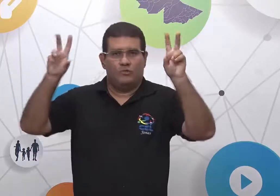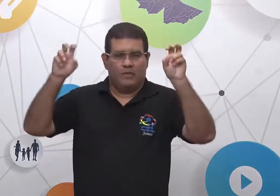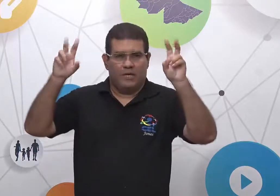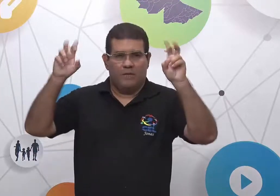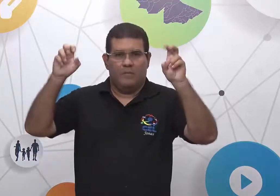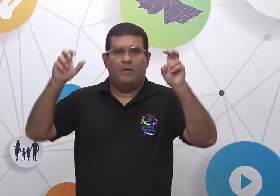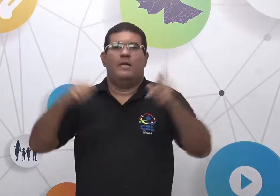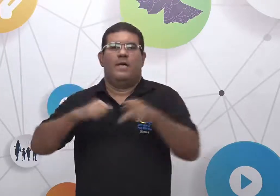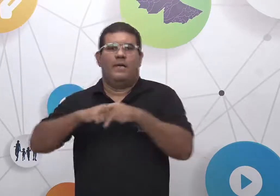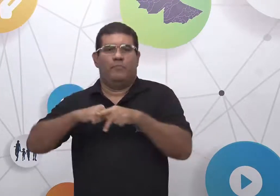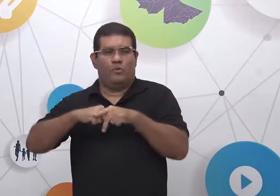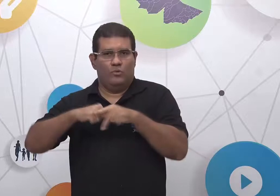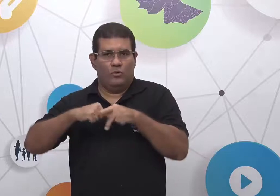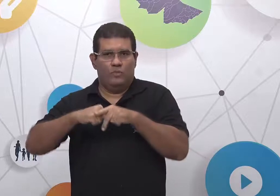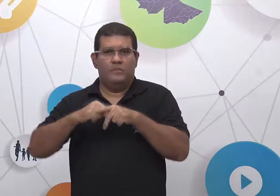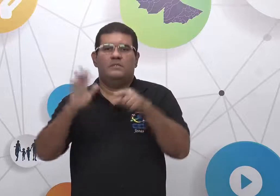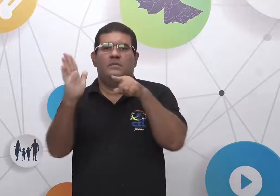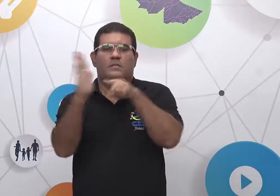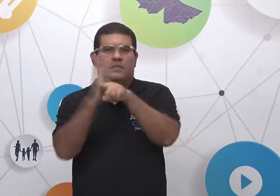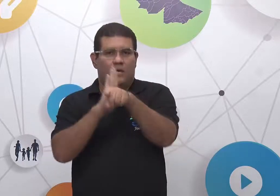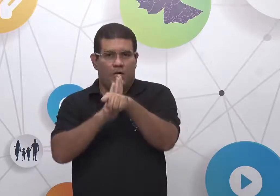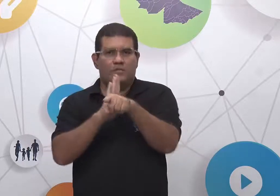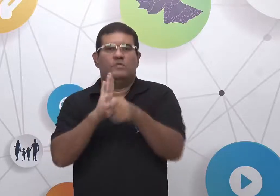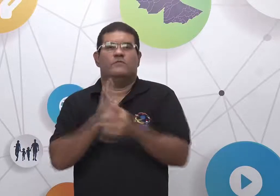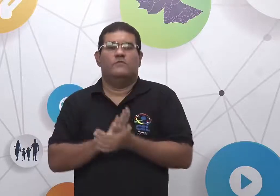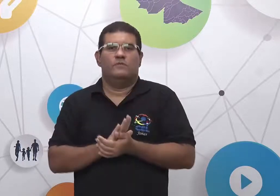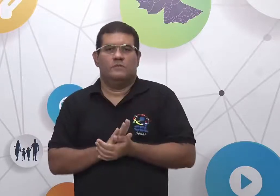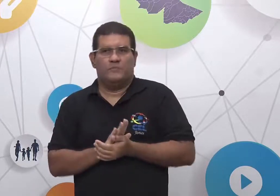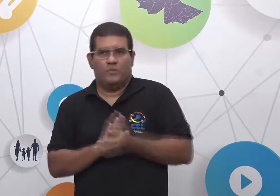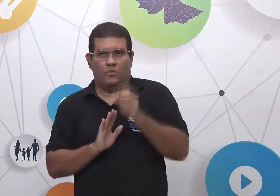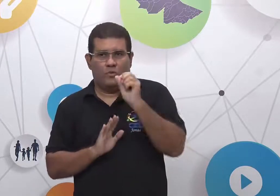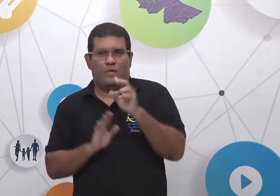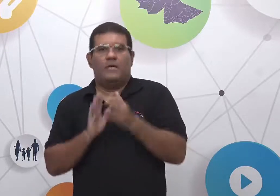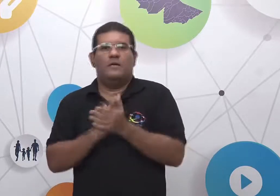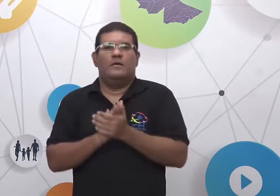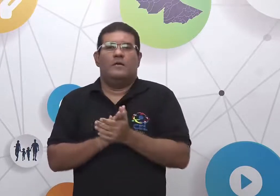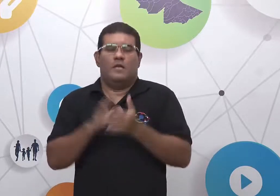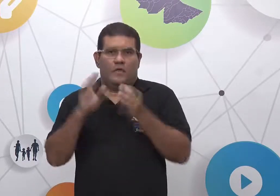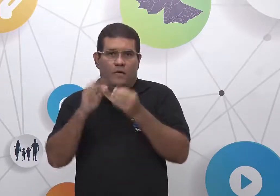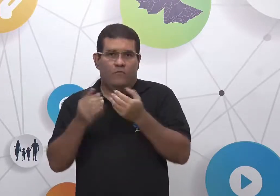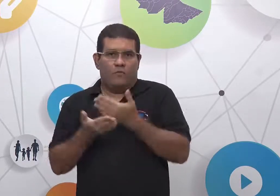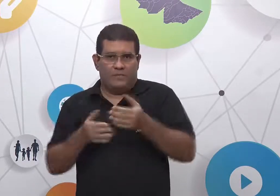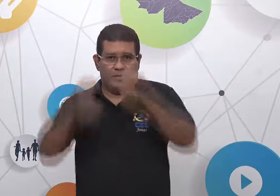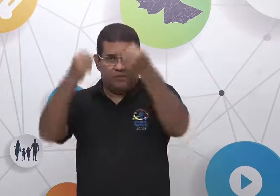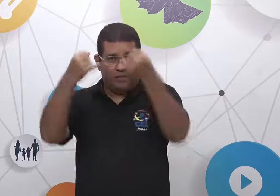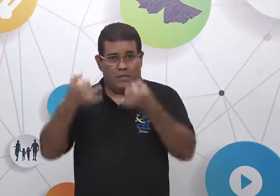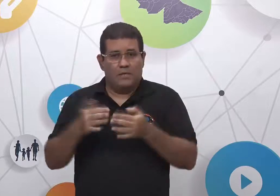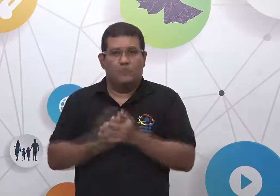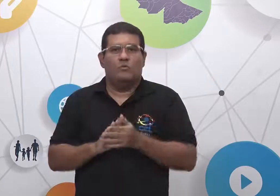nosso tema é pronomes interrogativos Ok eu vou começar explicando